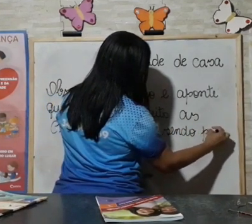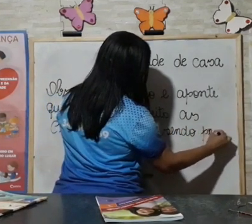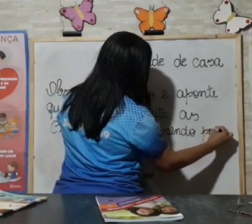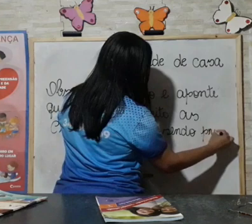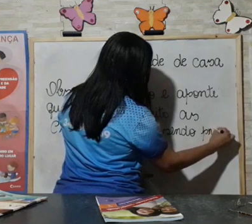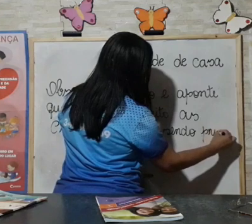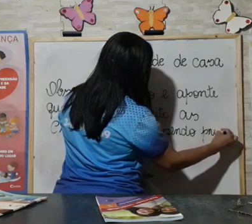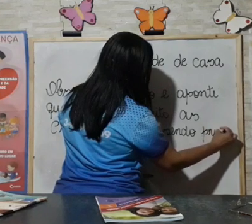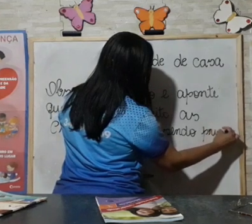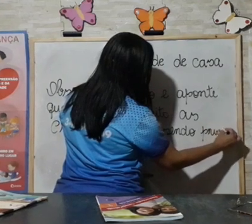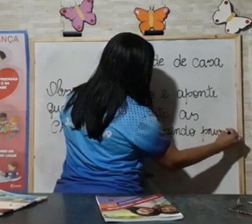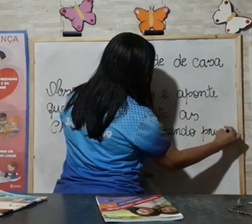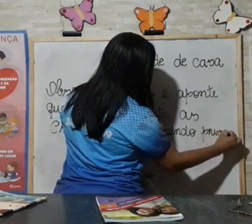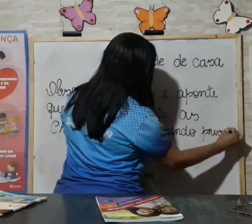Privadas.